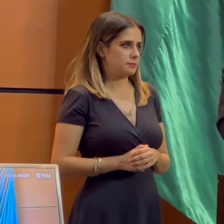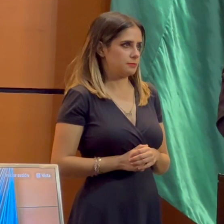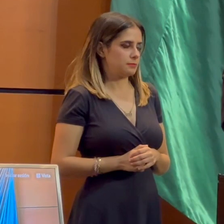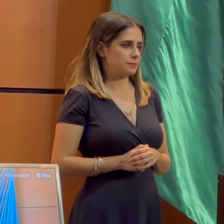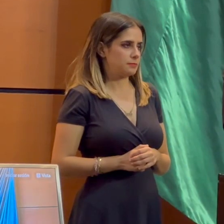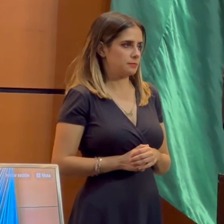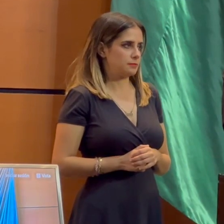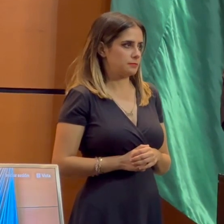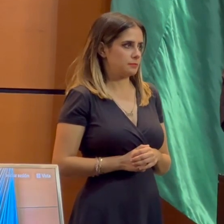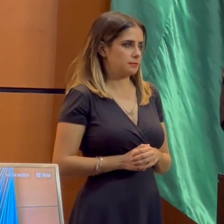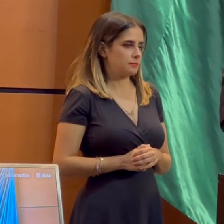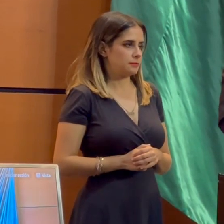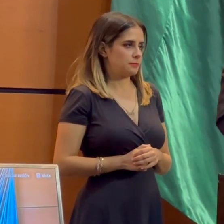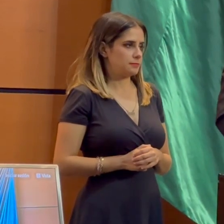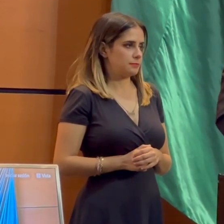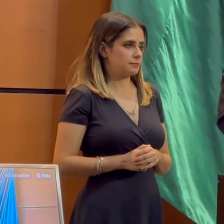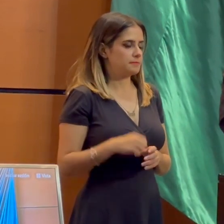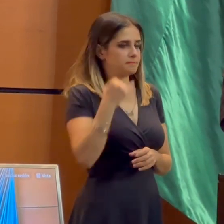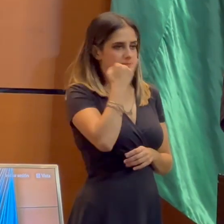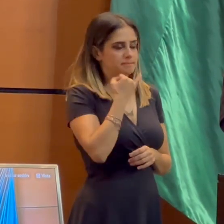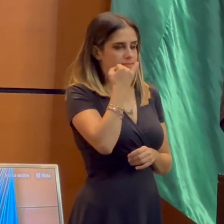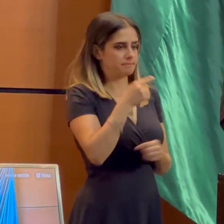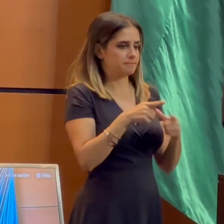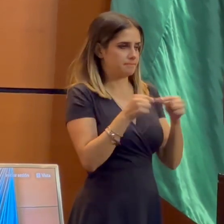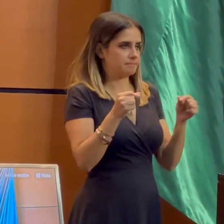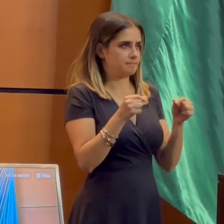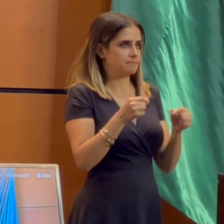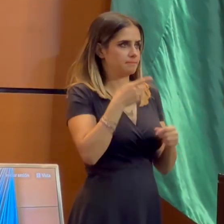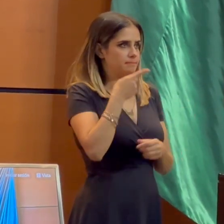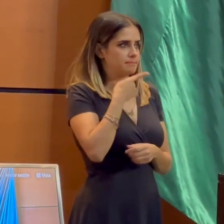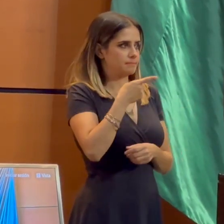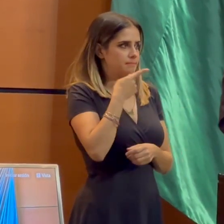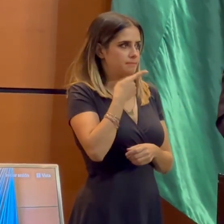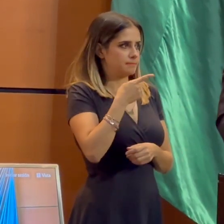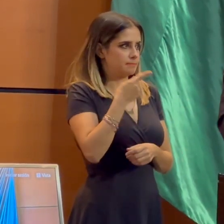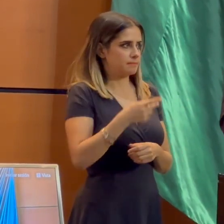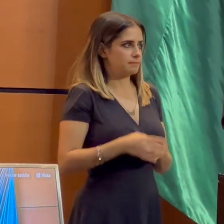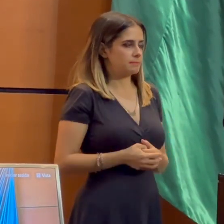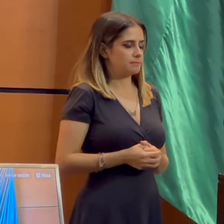皆さんこんにちは。日本の